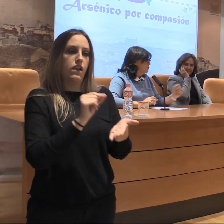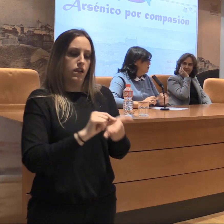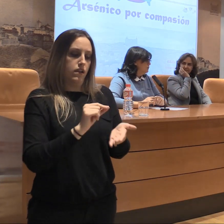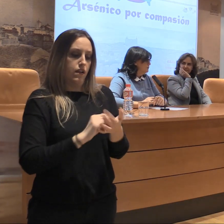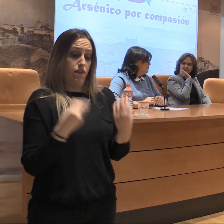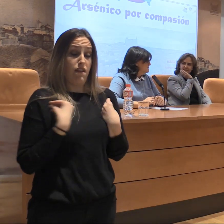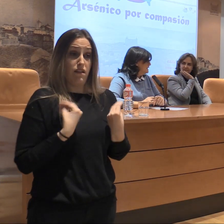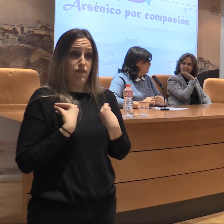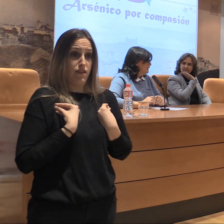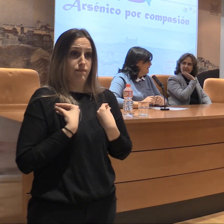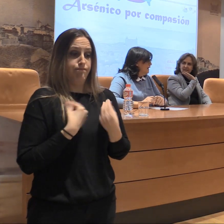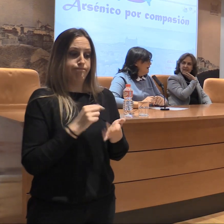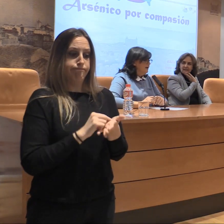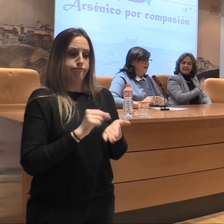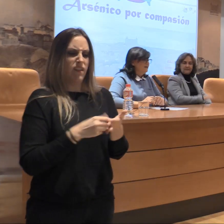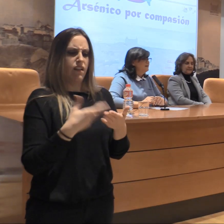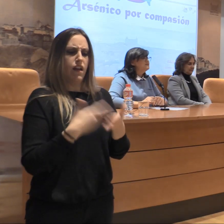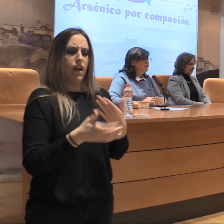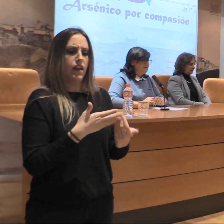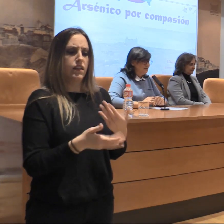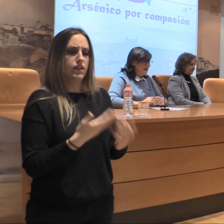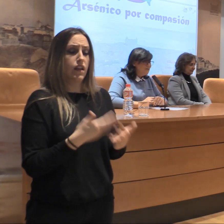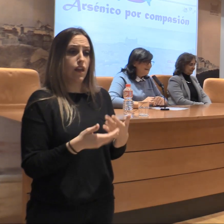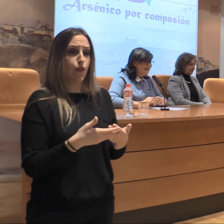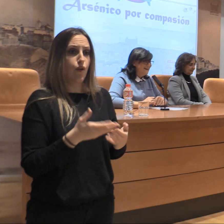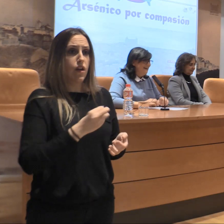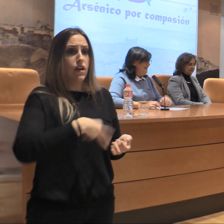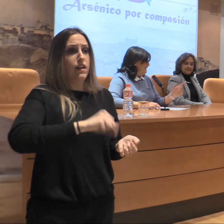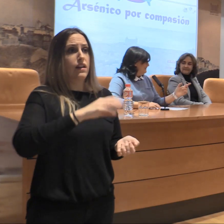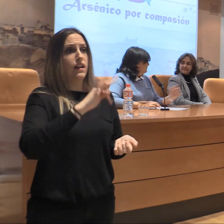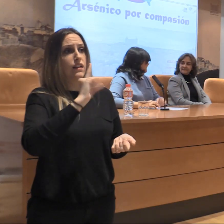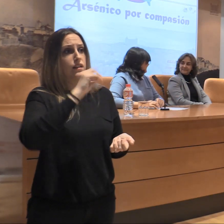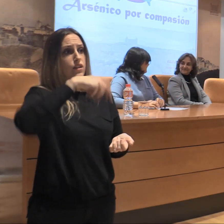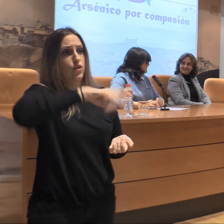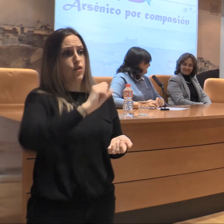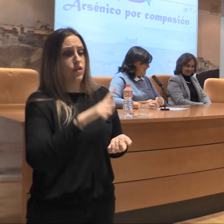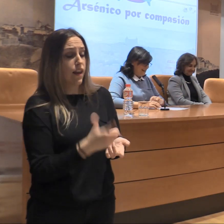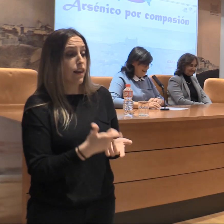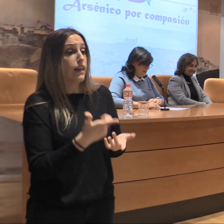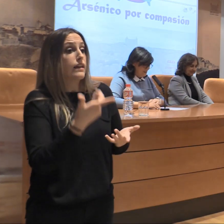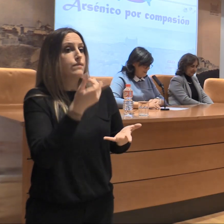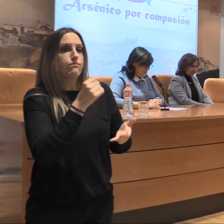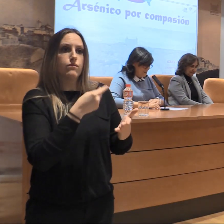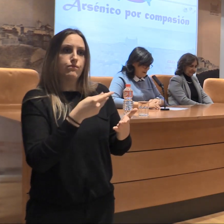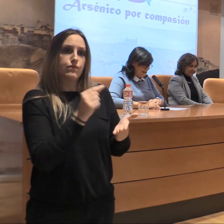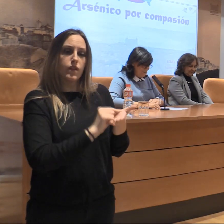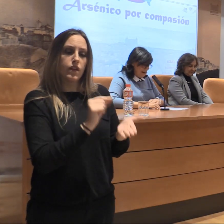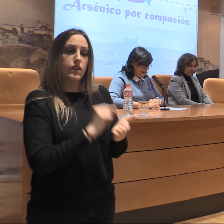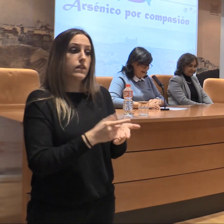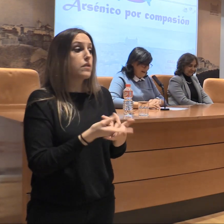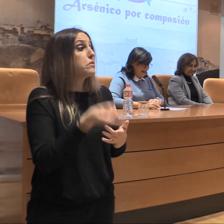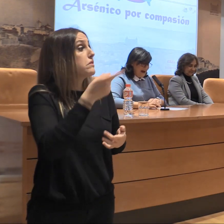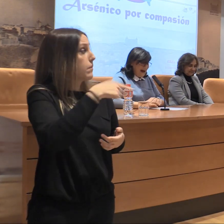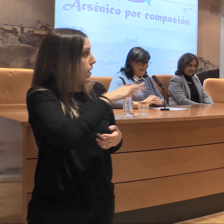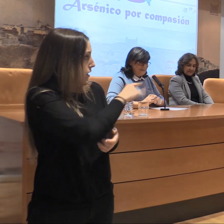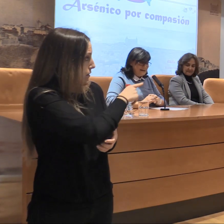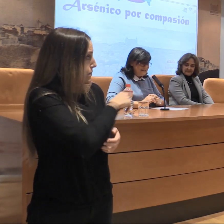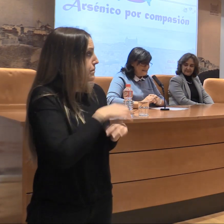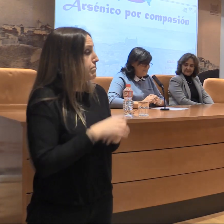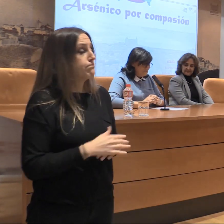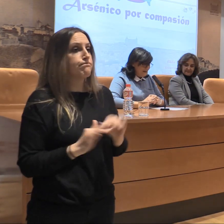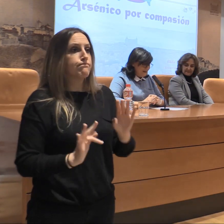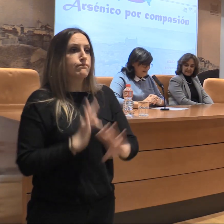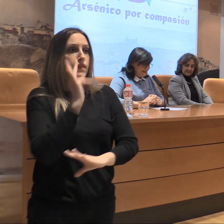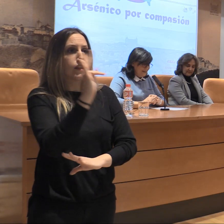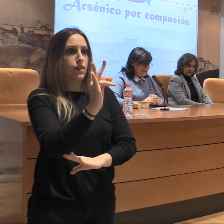que ha editado, no me sale ahora, National Geographic, y que también ha traído un ejemplar.